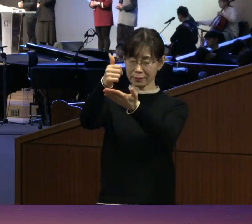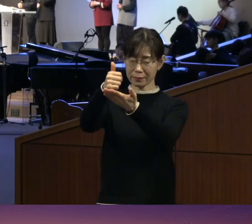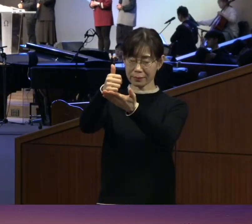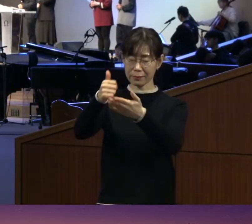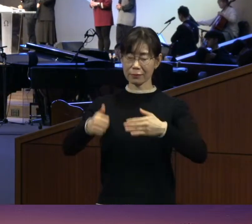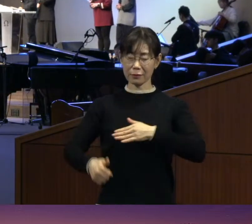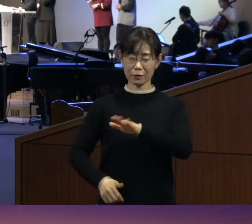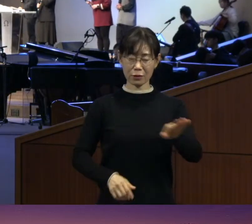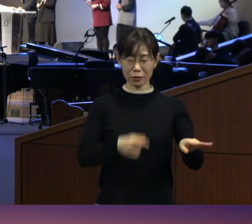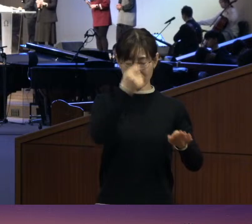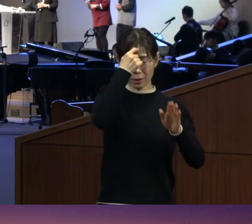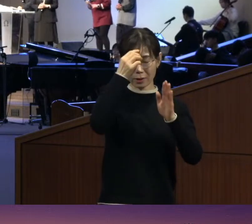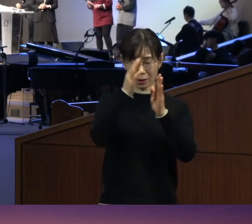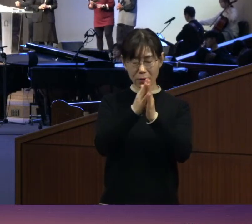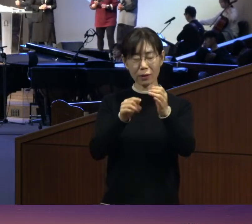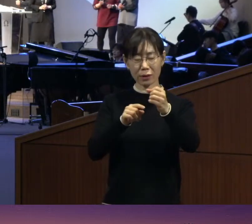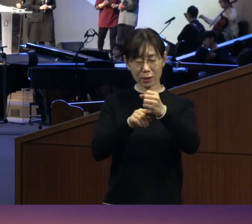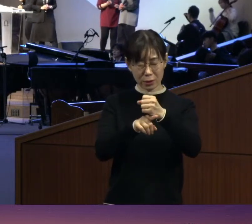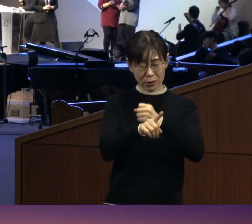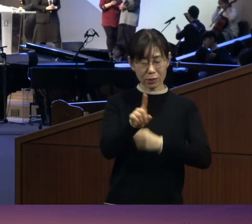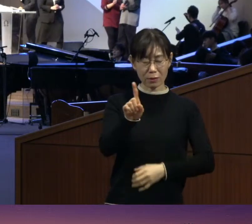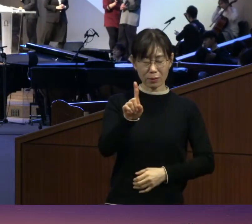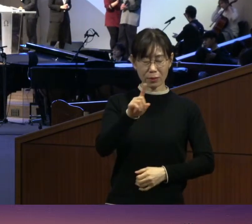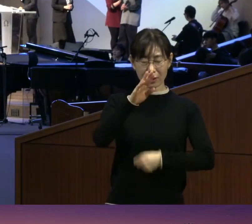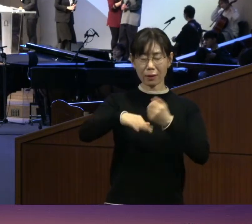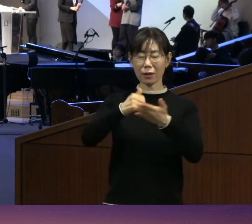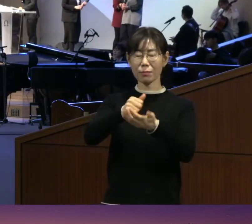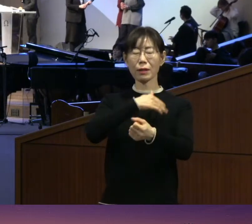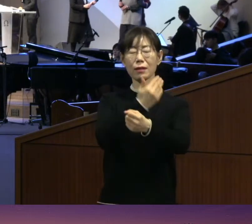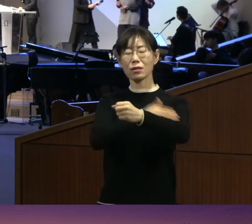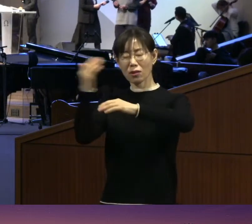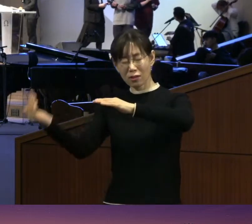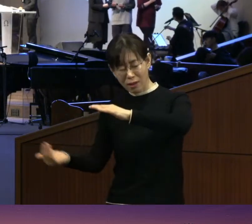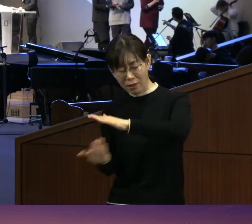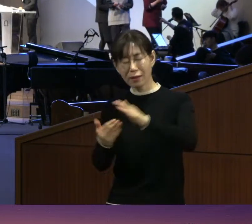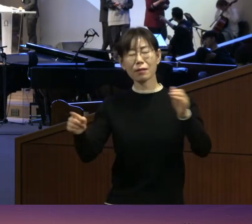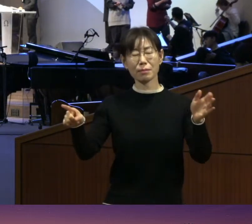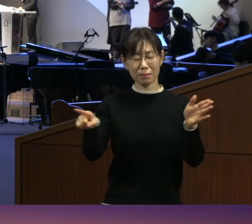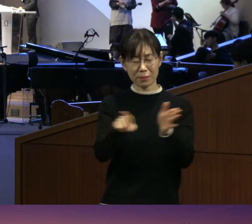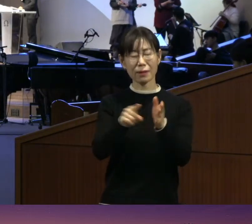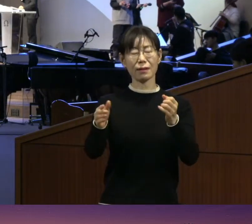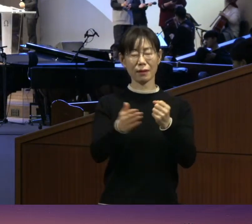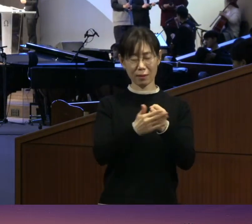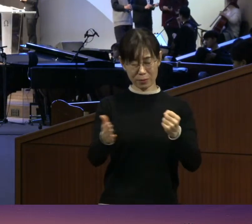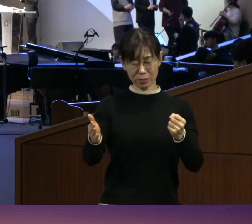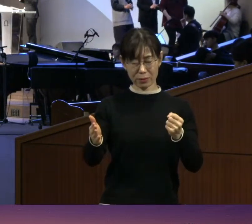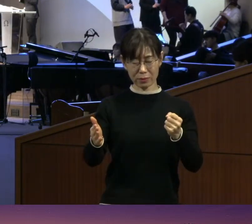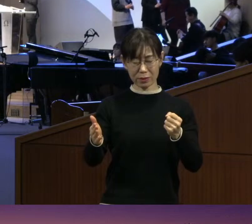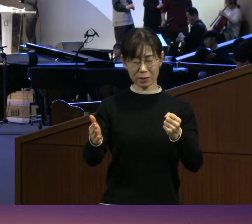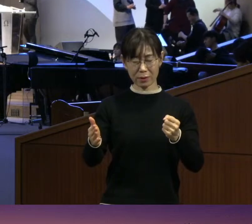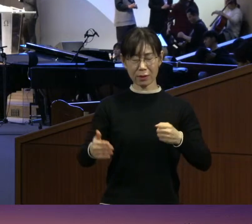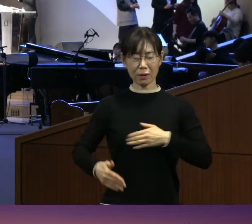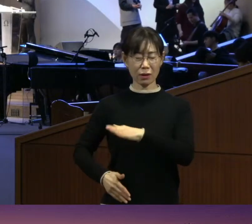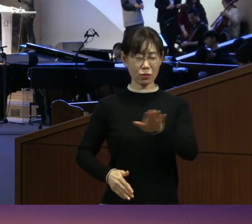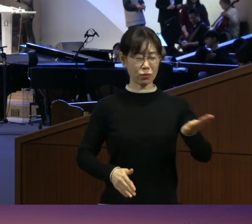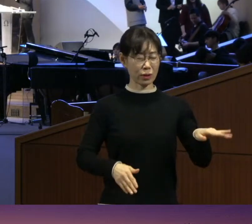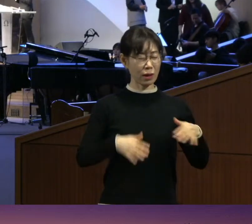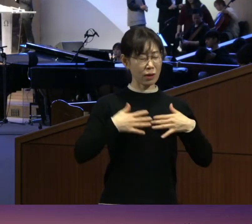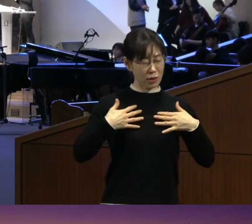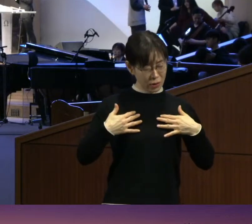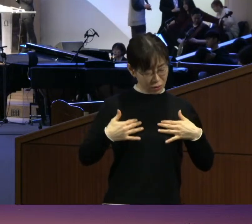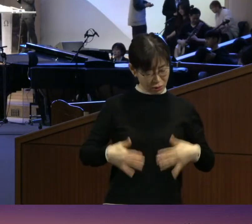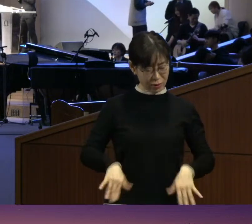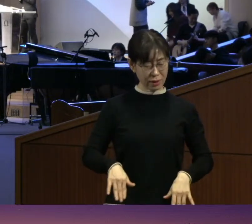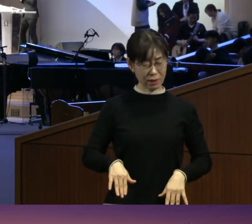우리가 기도하는 이유는 주님의 전능하심을 믿기 때문입니다. 더불어 우리가 얼마나 연약한지를